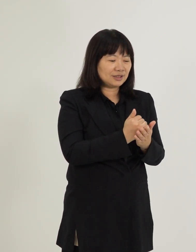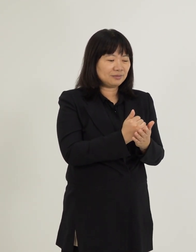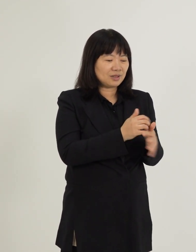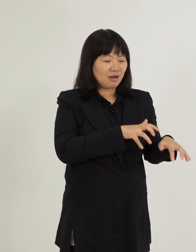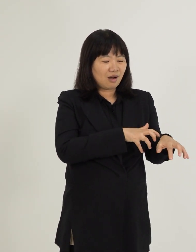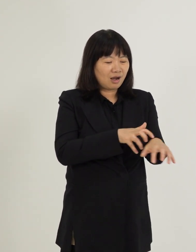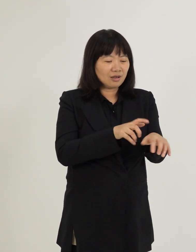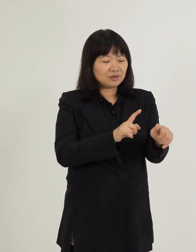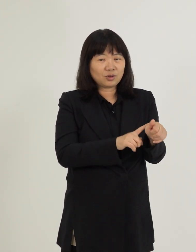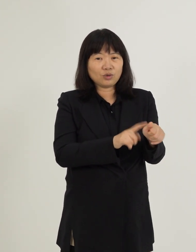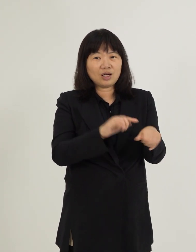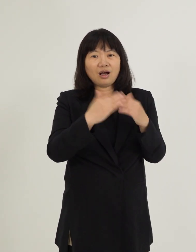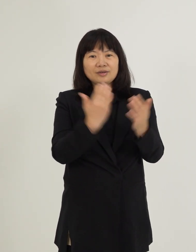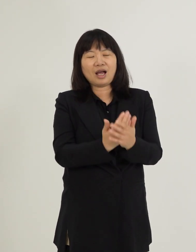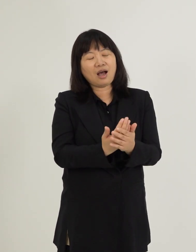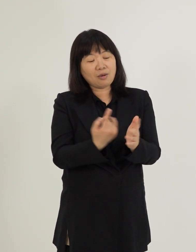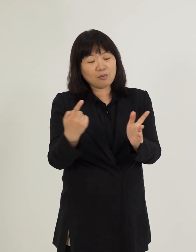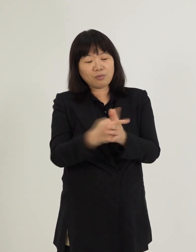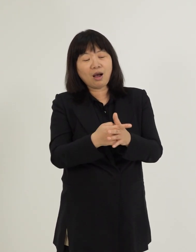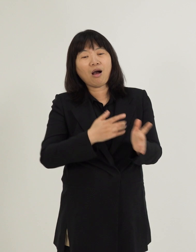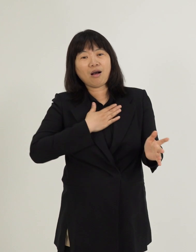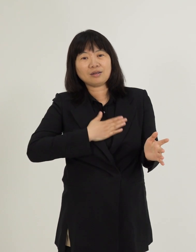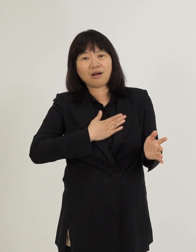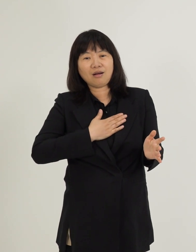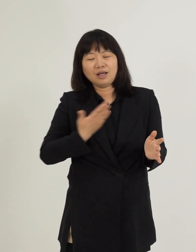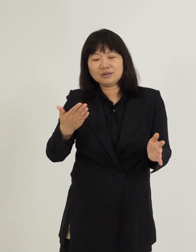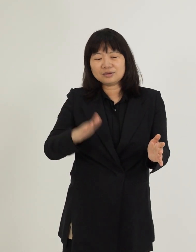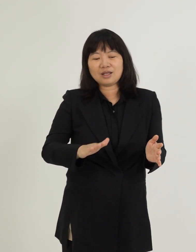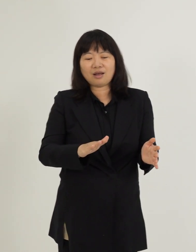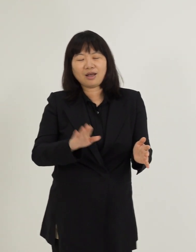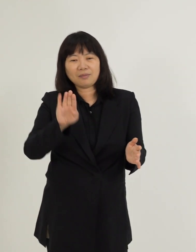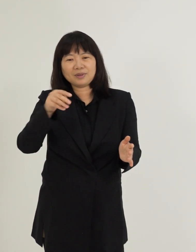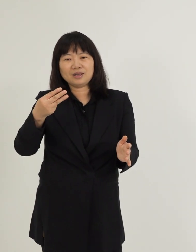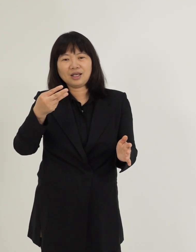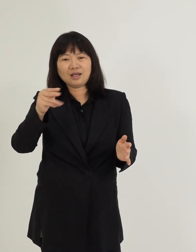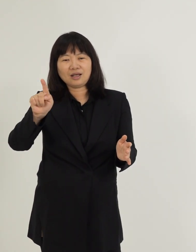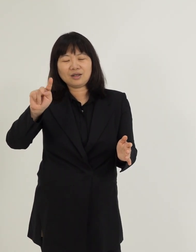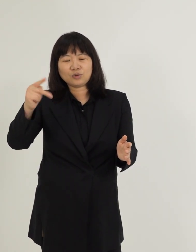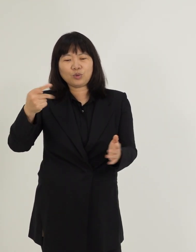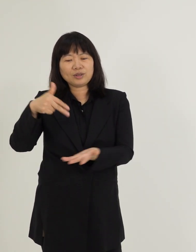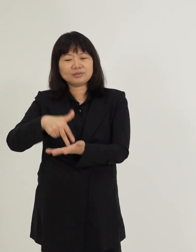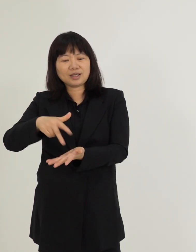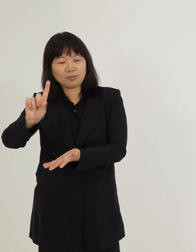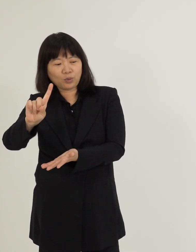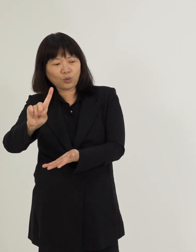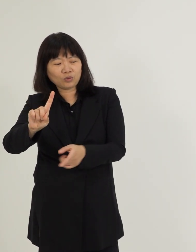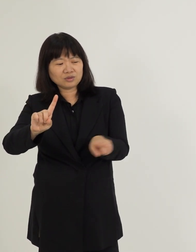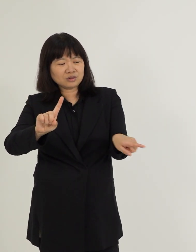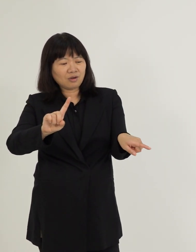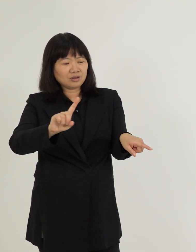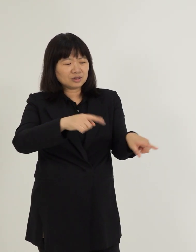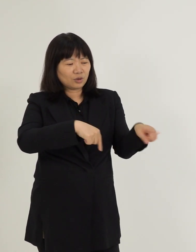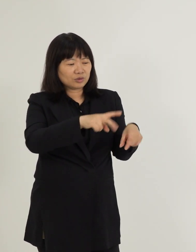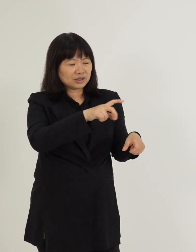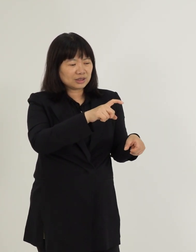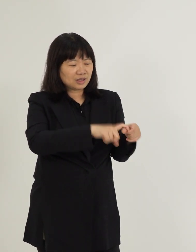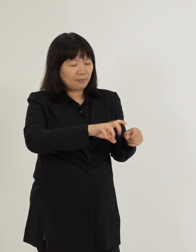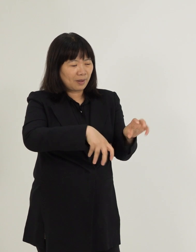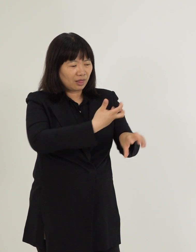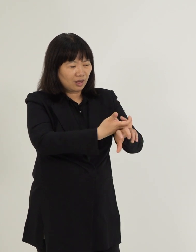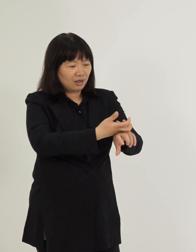이거를 정치적인 반란으로 봤을까요? 종교적인 퍼포먼스로 봤을까요? 이건 종교적인 퍼포먼스다.